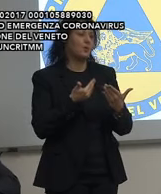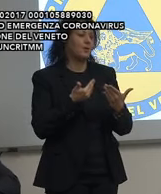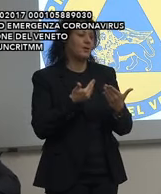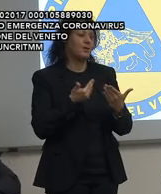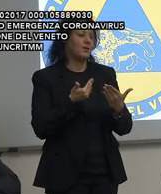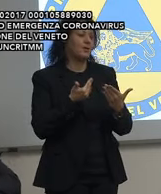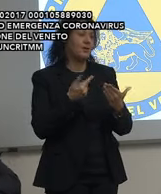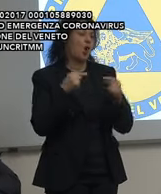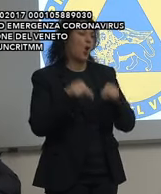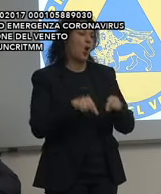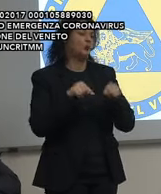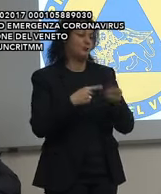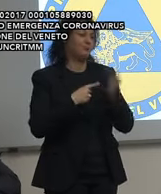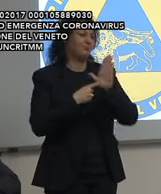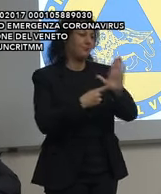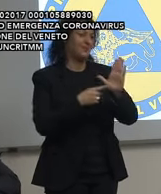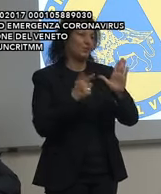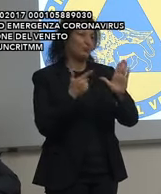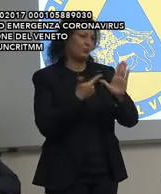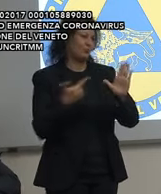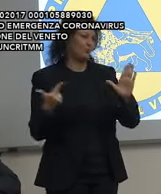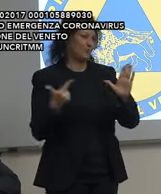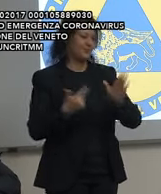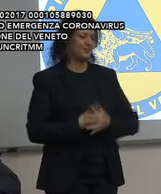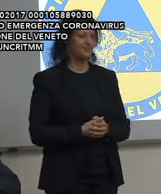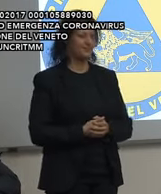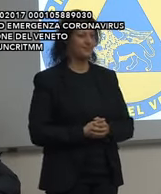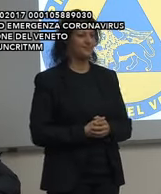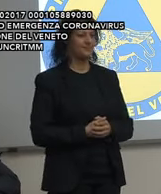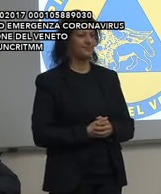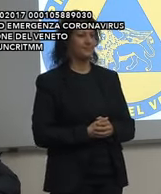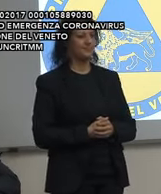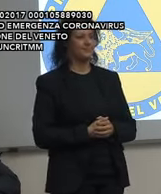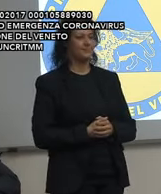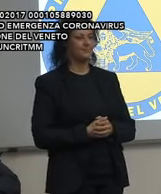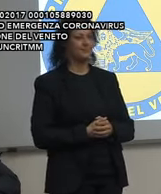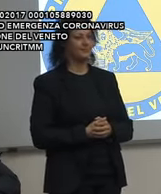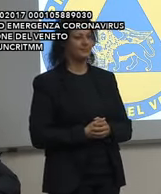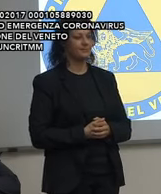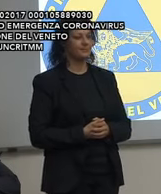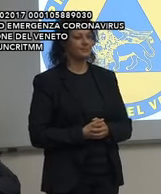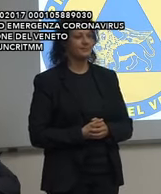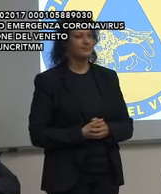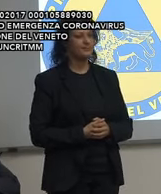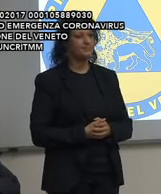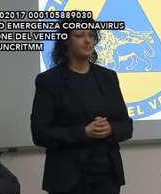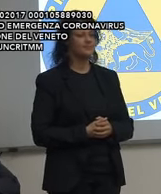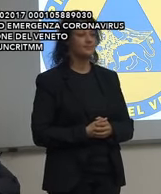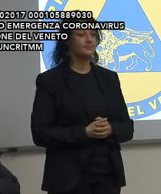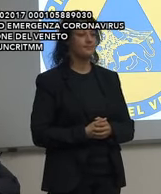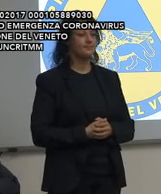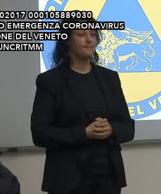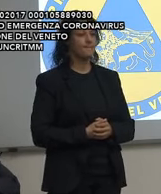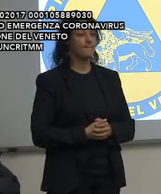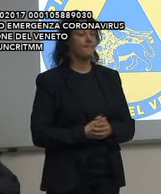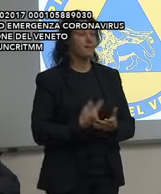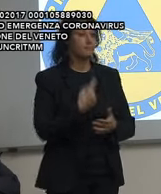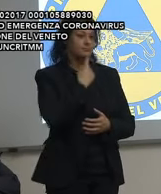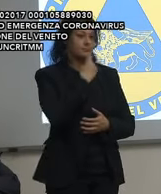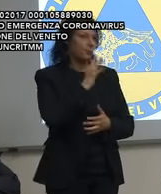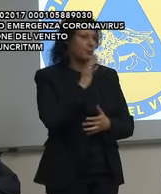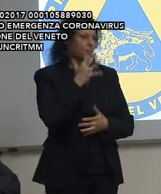sostanziale non saremmo oggi qui. La seconda cosa, lo dico anche con un po' di